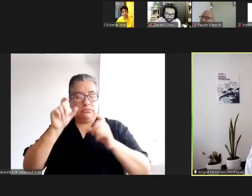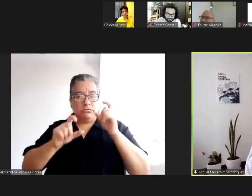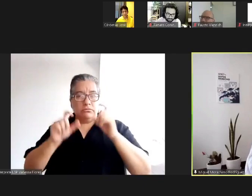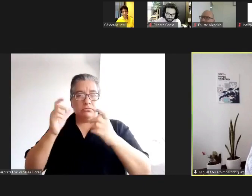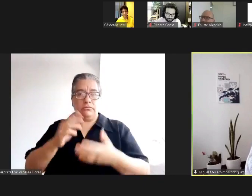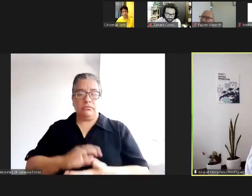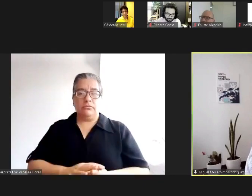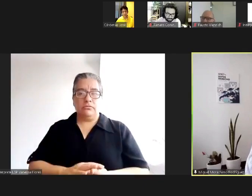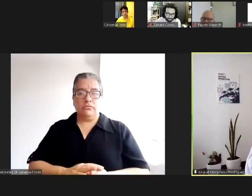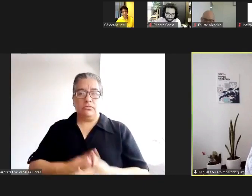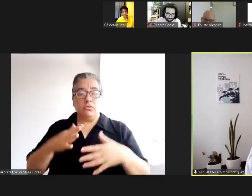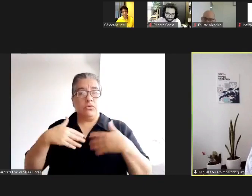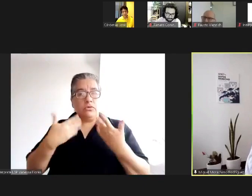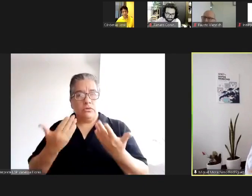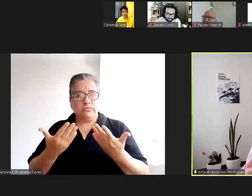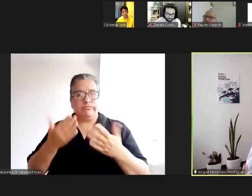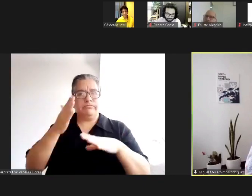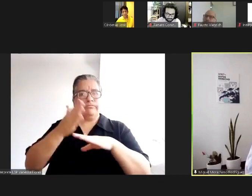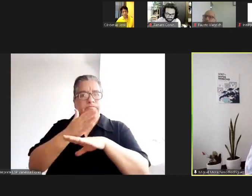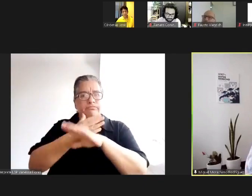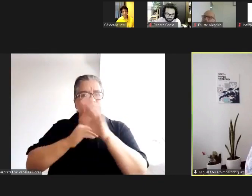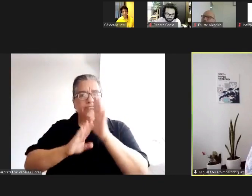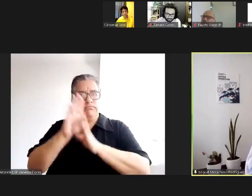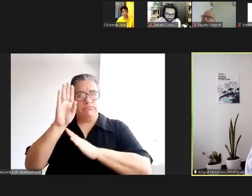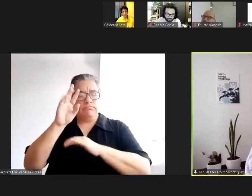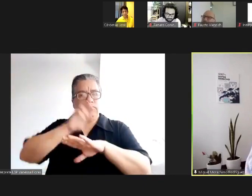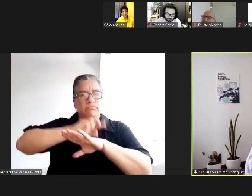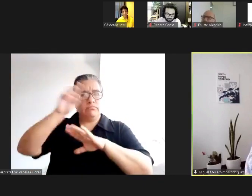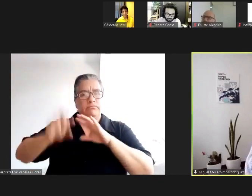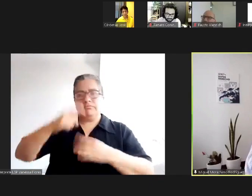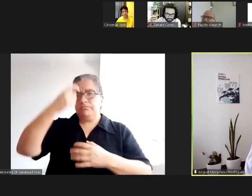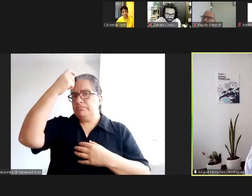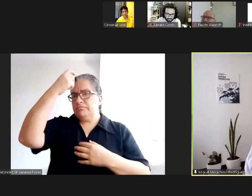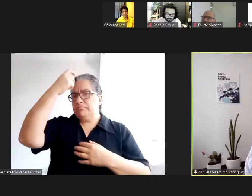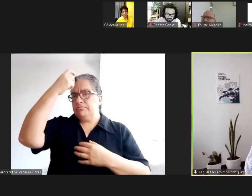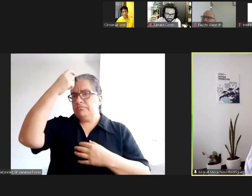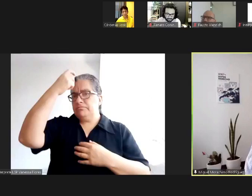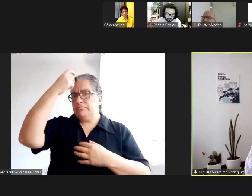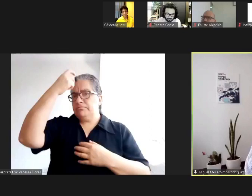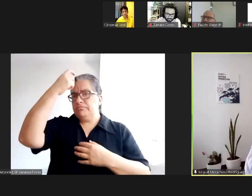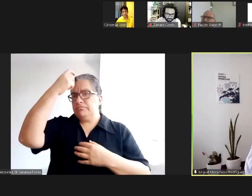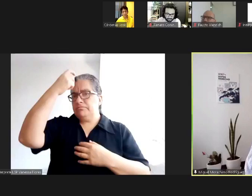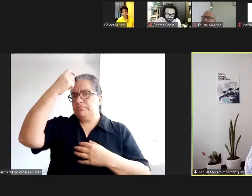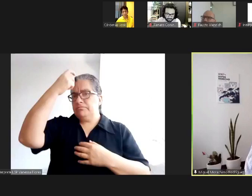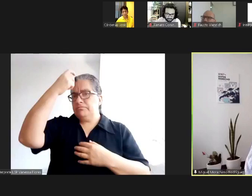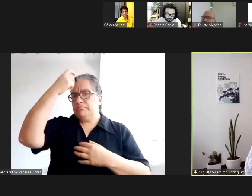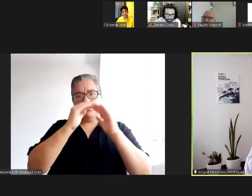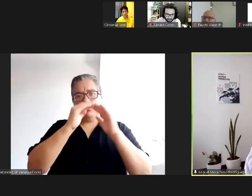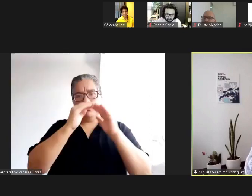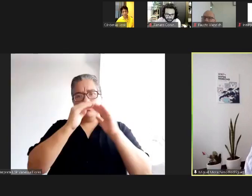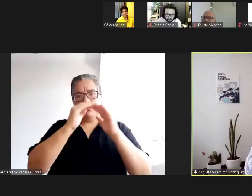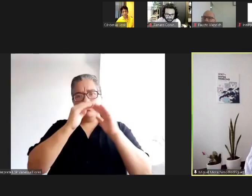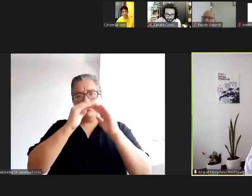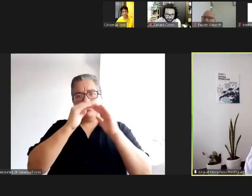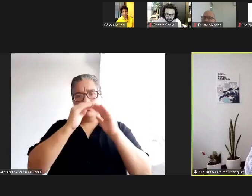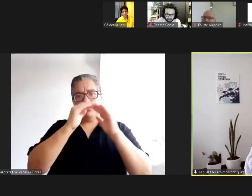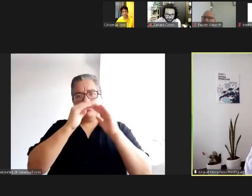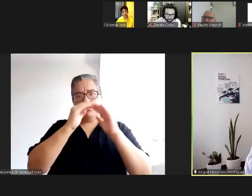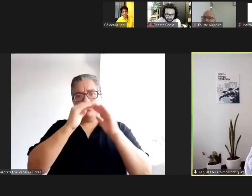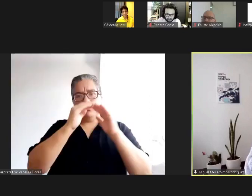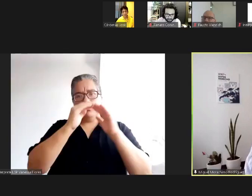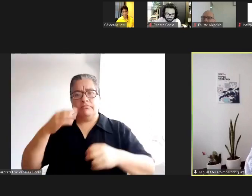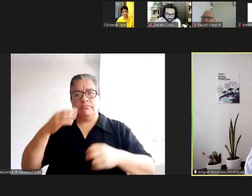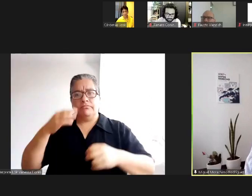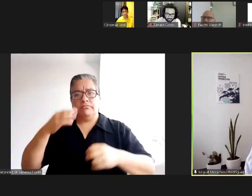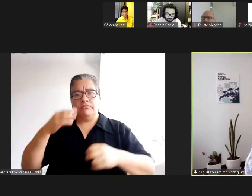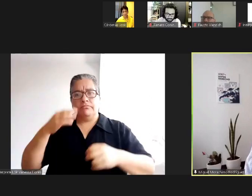nos desarrollemos personal, profesional y democráticamente a nivel cívico y investigamos todo el tiempo cómo